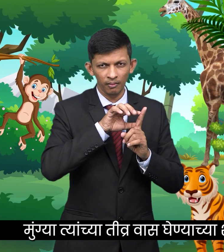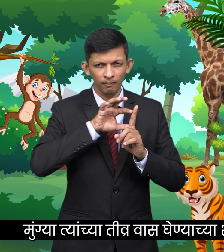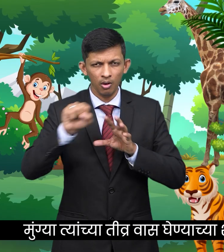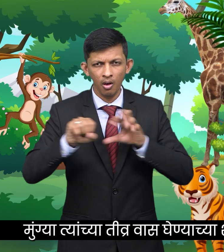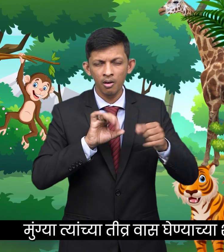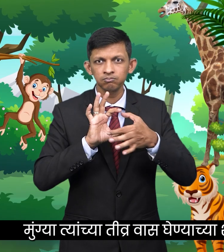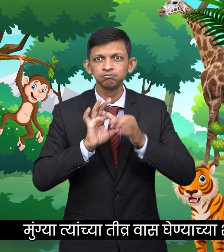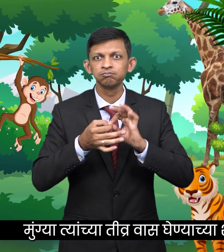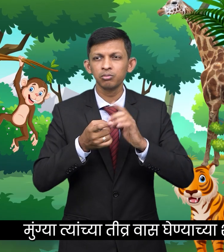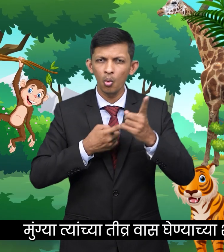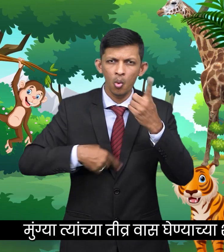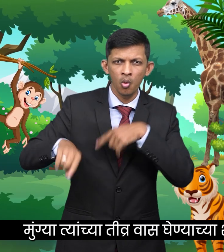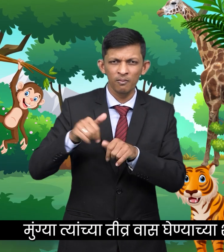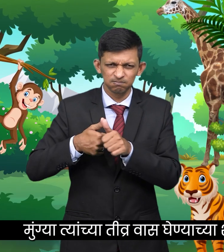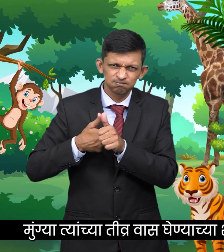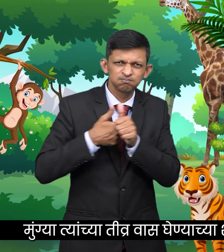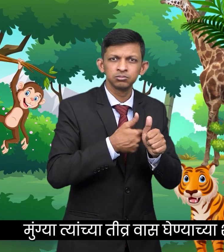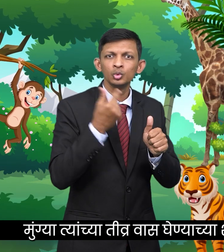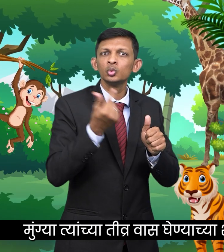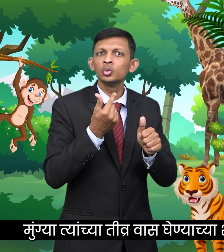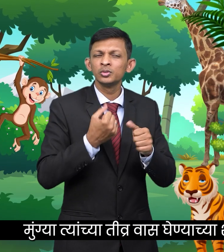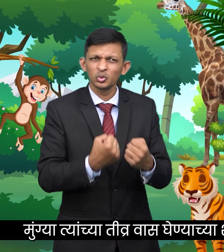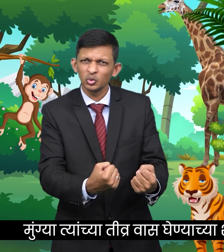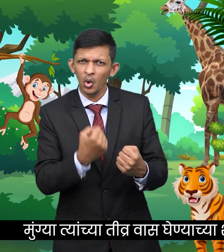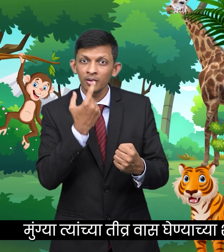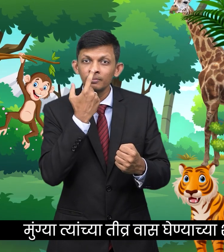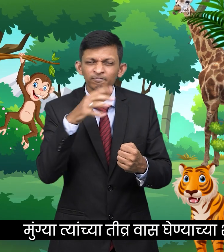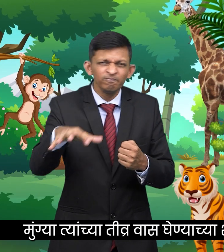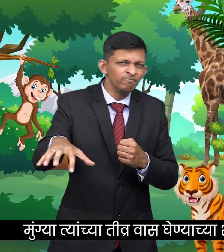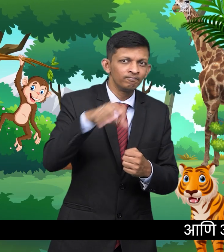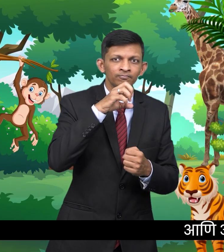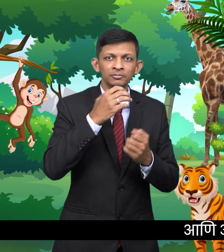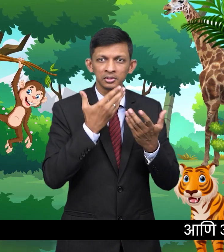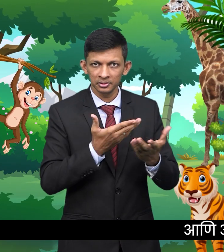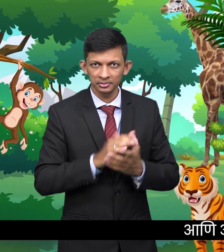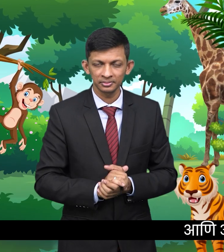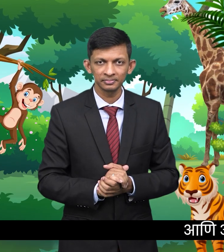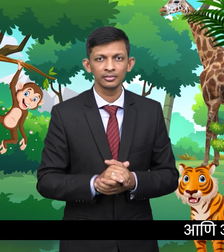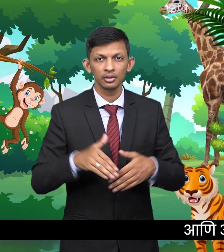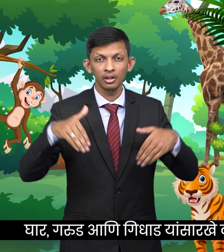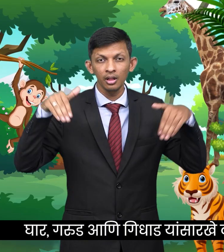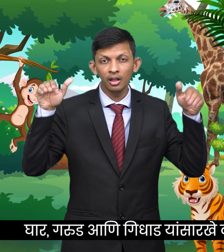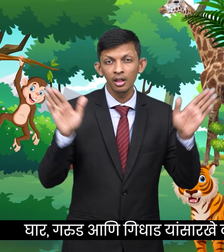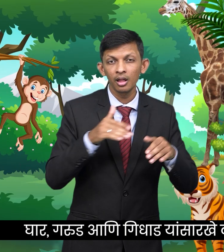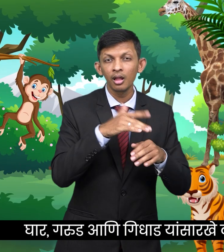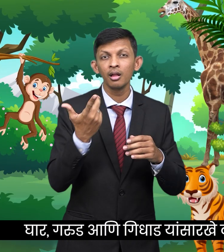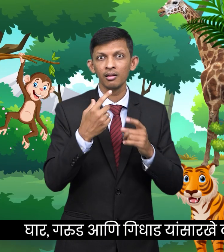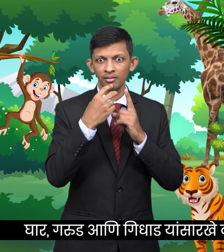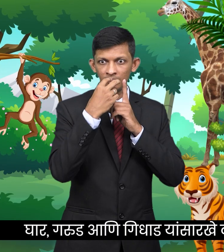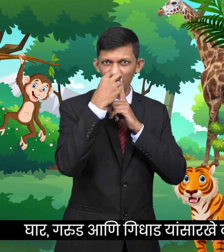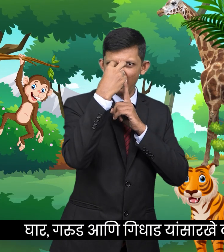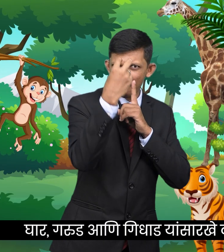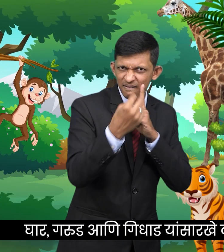मुंग्या त्यांच्या तीव्र वास घेण्याच्या शक्तीचा वापर करून त्यांच्या मित्रांना ओळखतात आणि आपला मार्ग शोधतात.